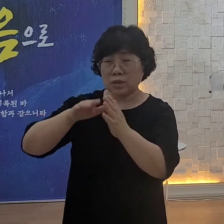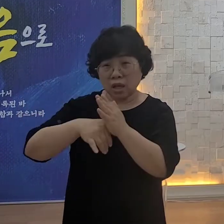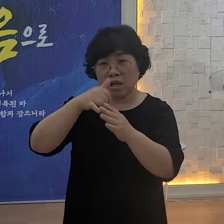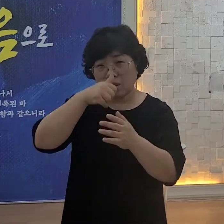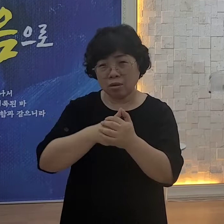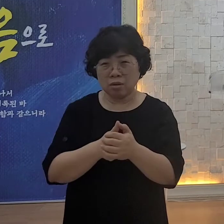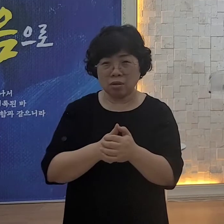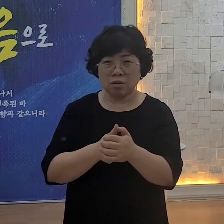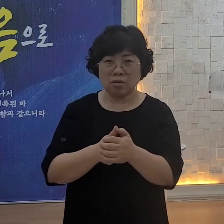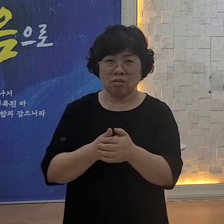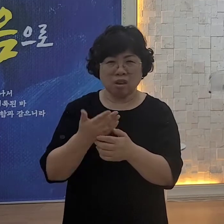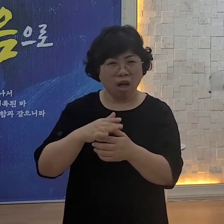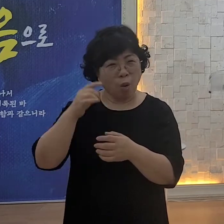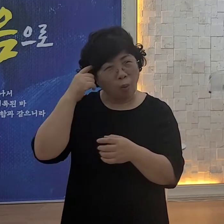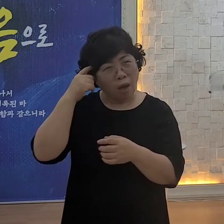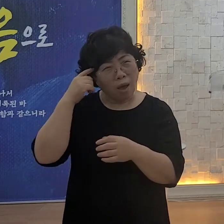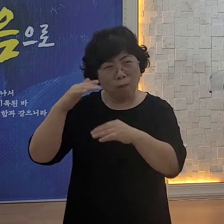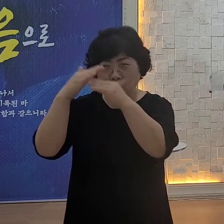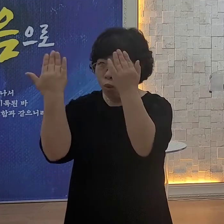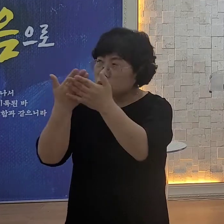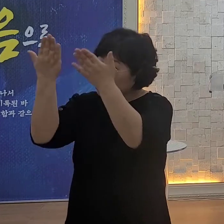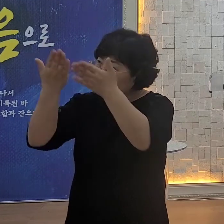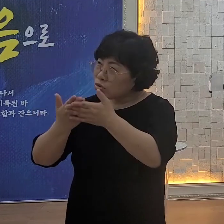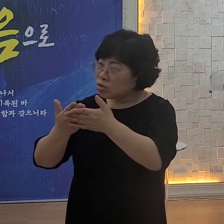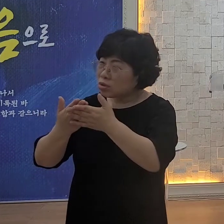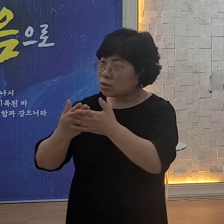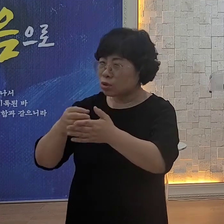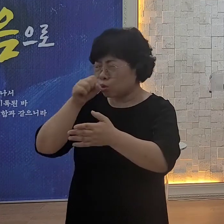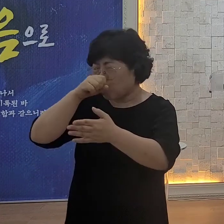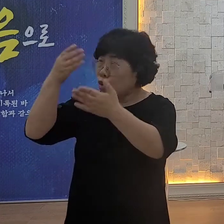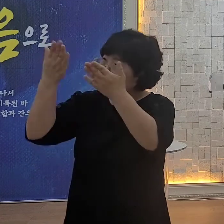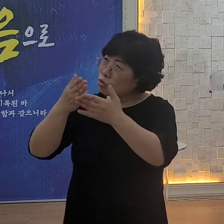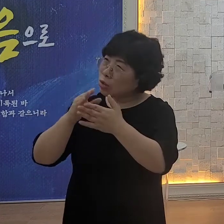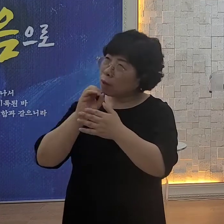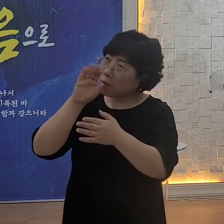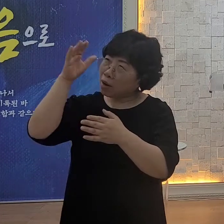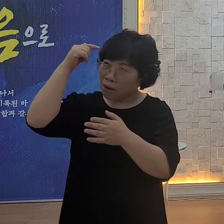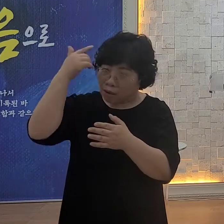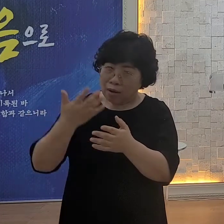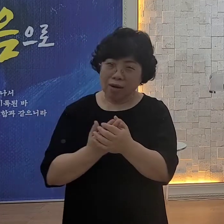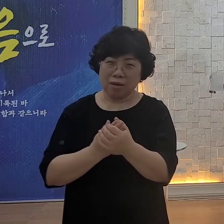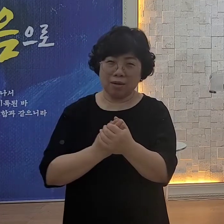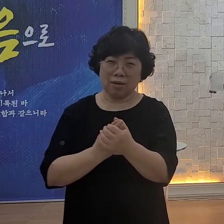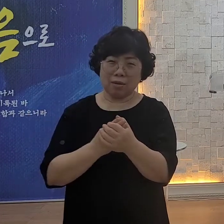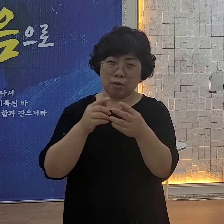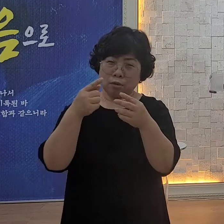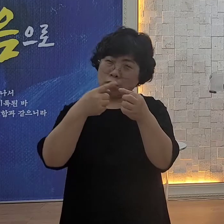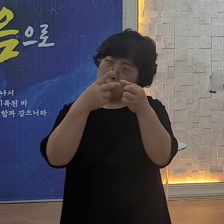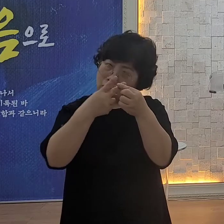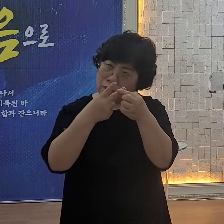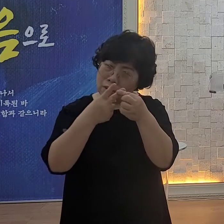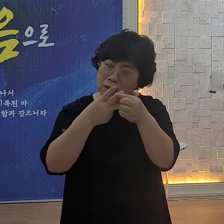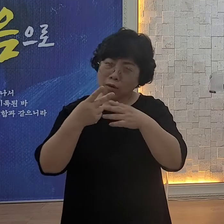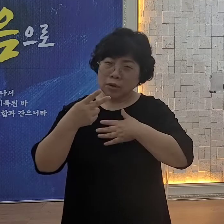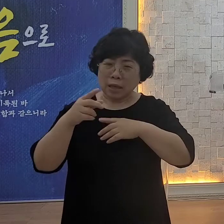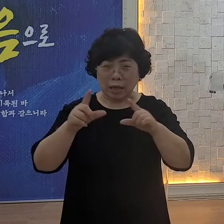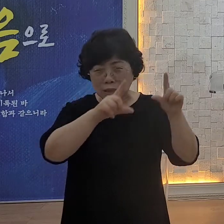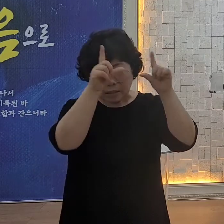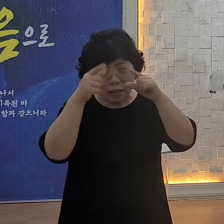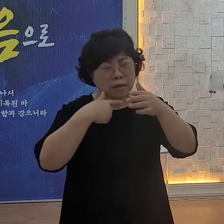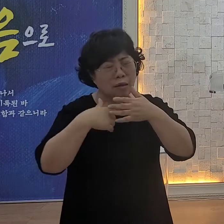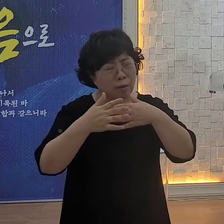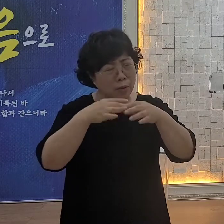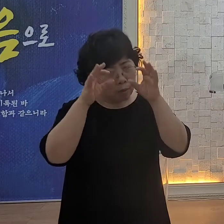어떻게 해석을 해야 될까요? 분명히 하나님은 좋은 것으로 주신다고 했는데 그럴 때도 있지만 안 그럴 때도 있던데요,